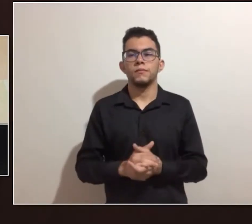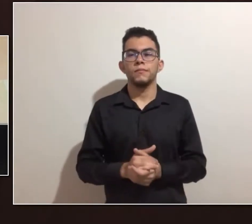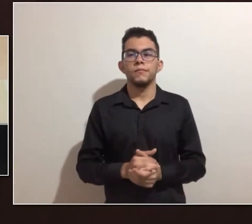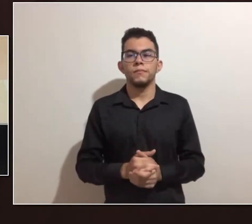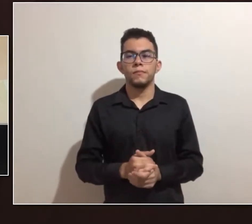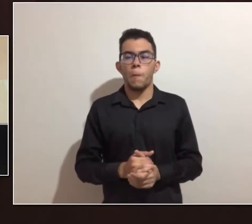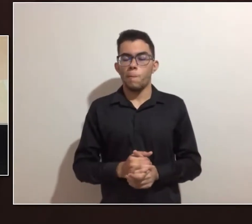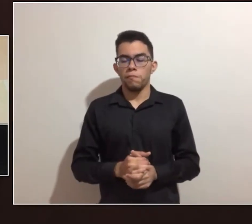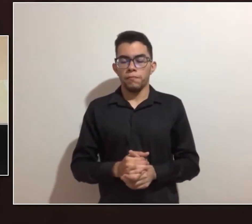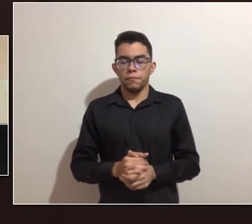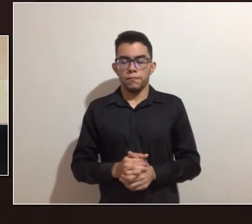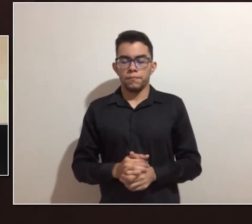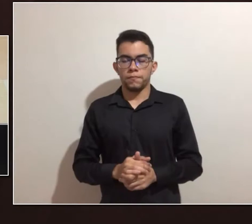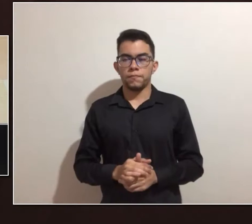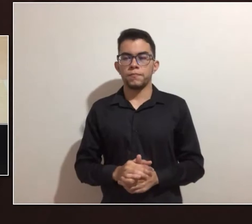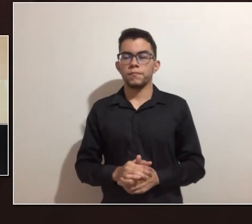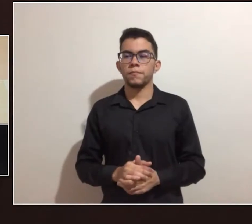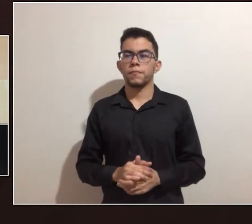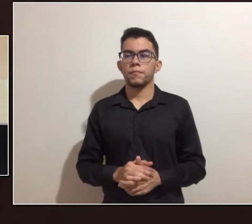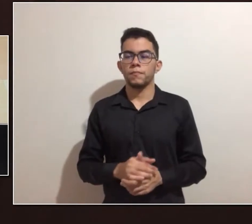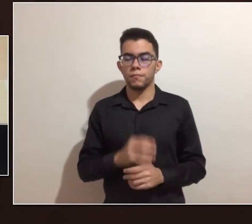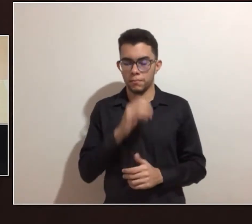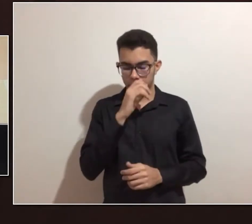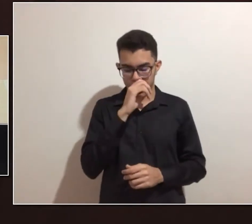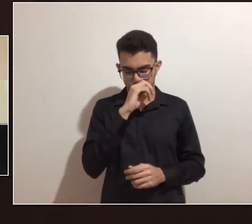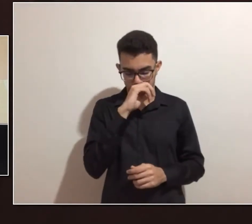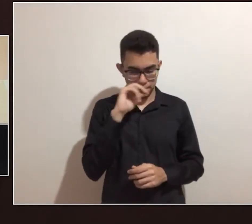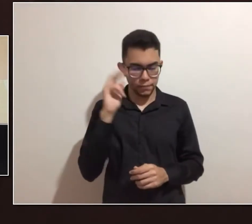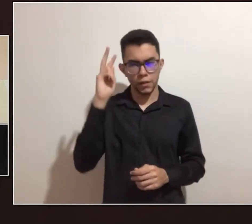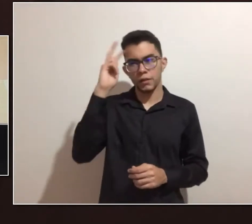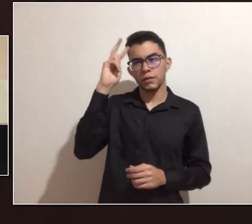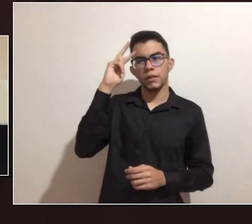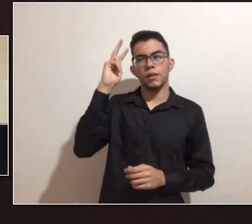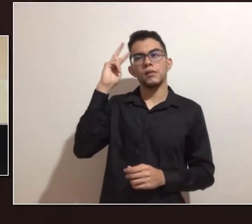seu livro História da Igreja, ele diz, nessa igreja